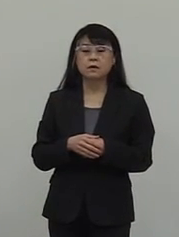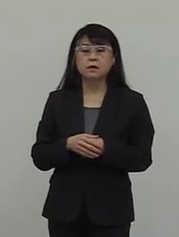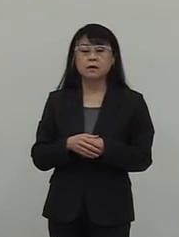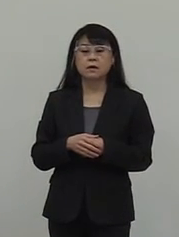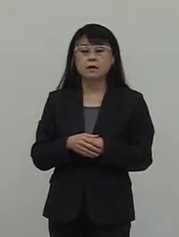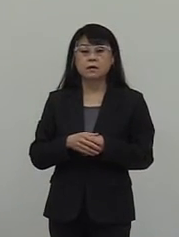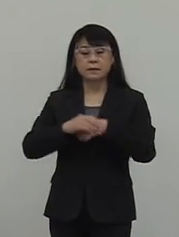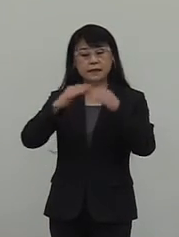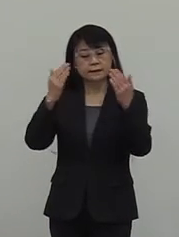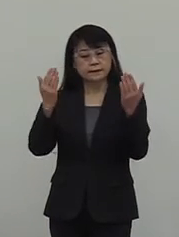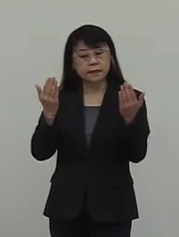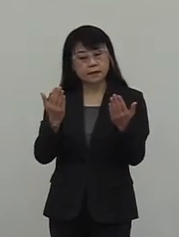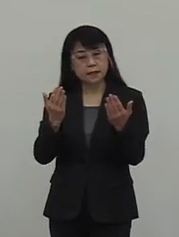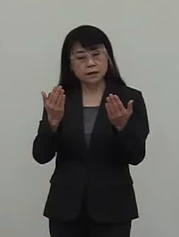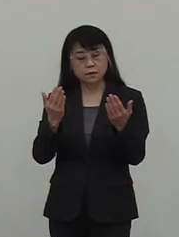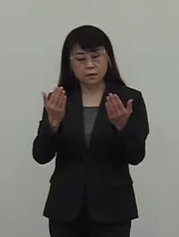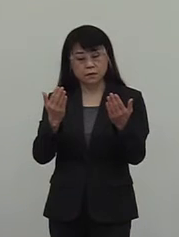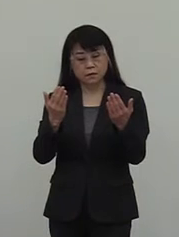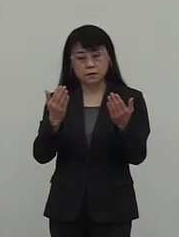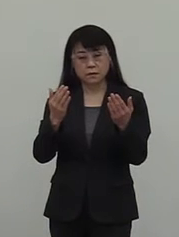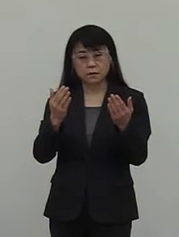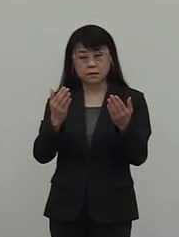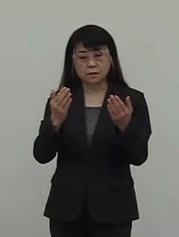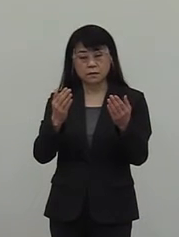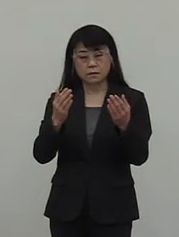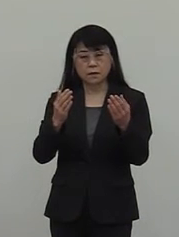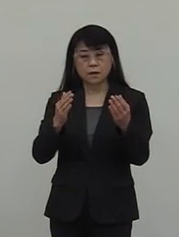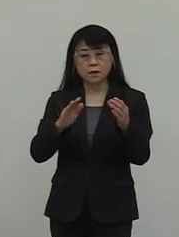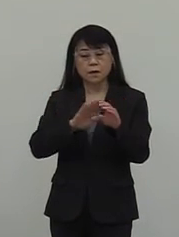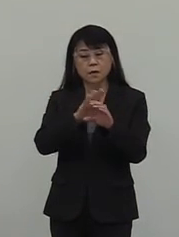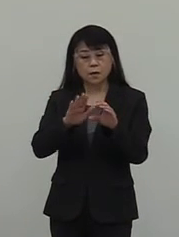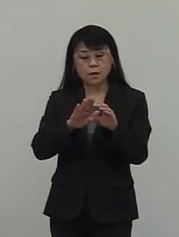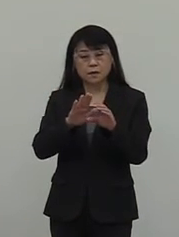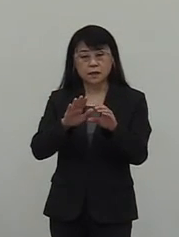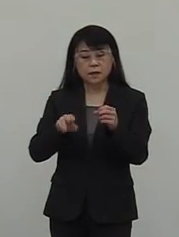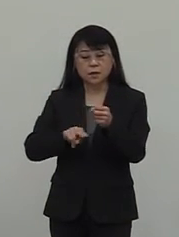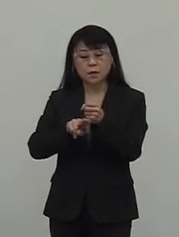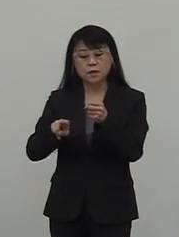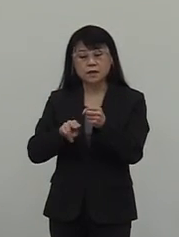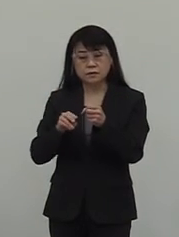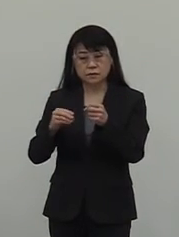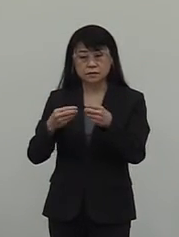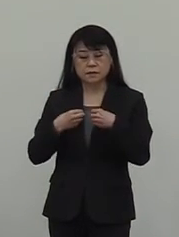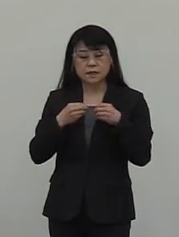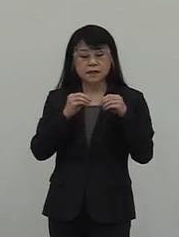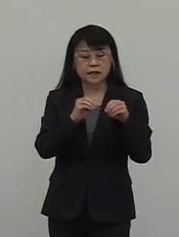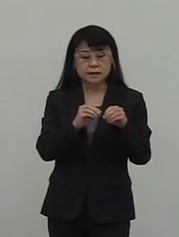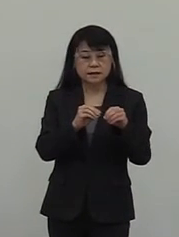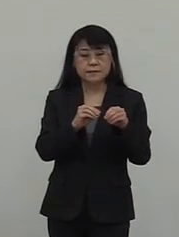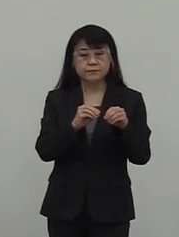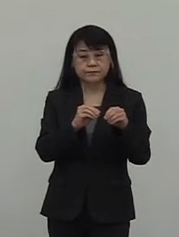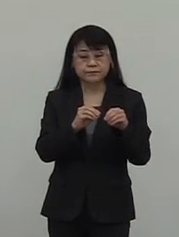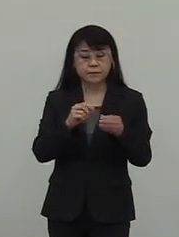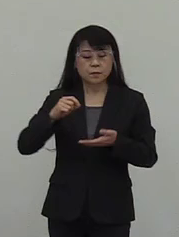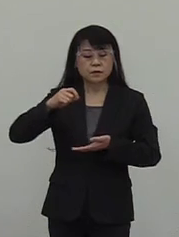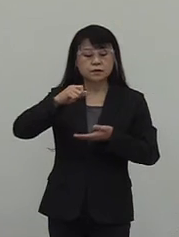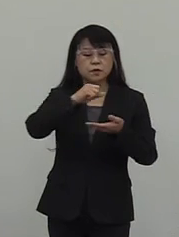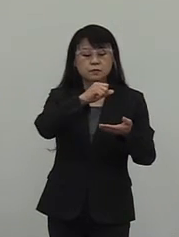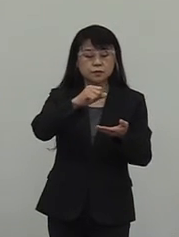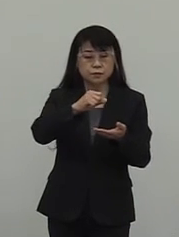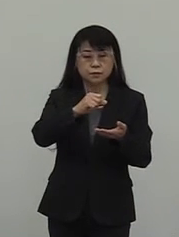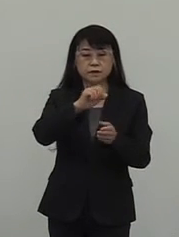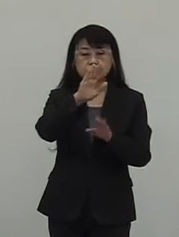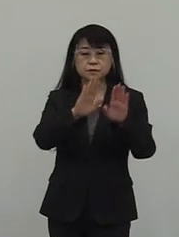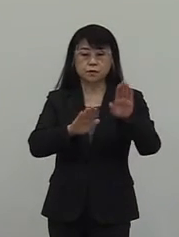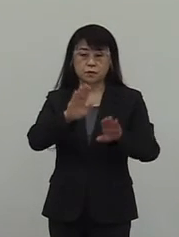感染がウイルスを持ち込まれるような施設がまだまだたくさん残っていて、そちらのところに一定程度広がっているという